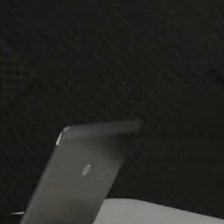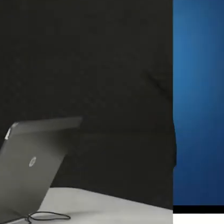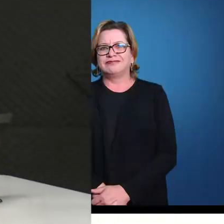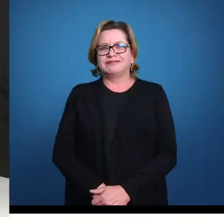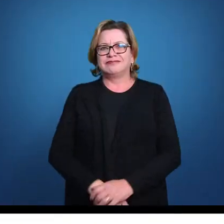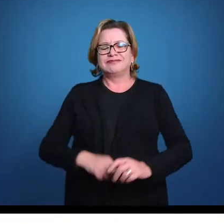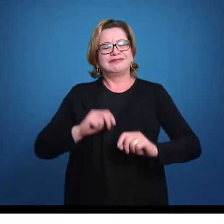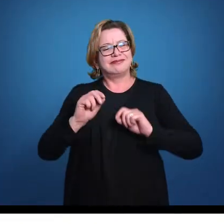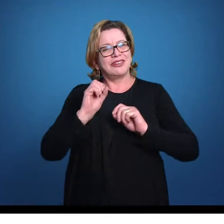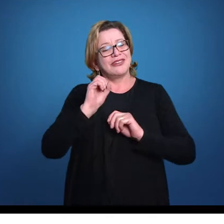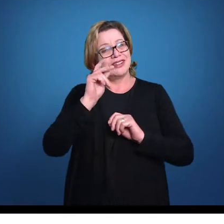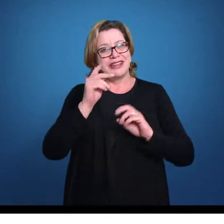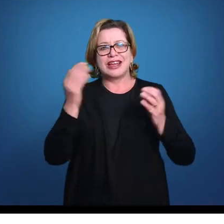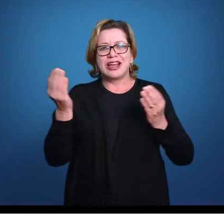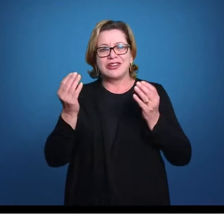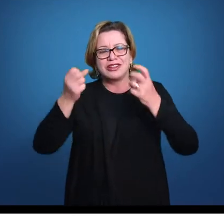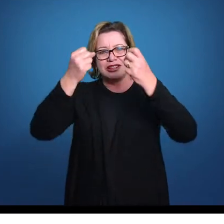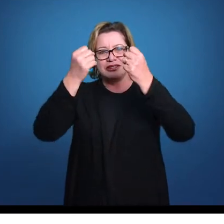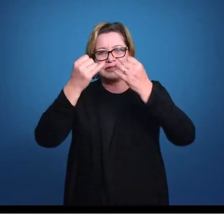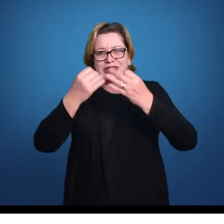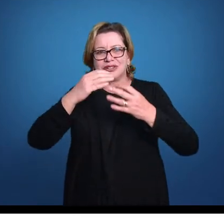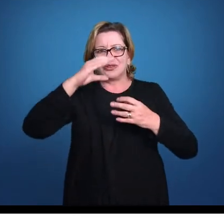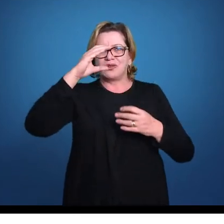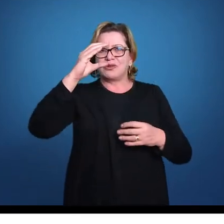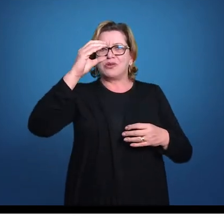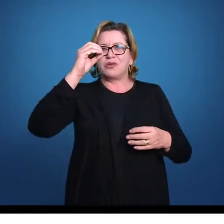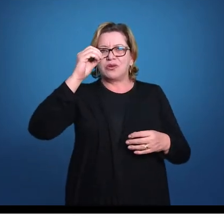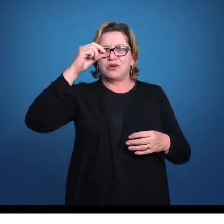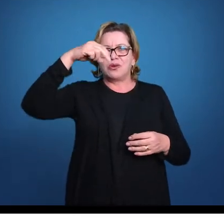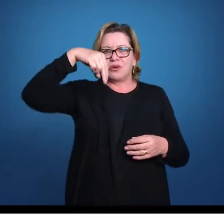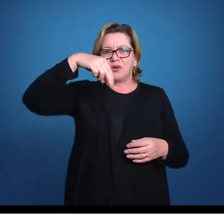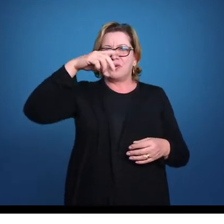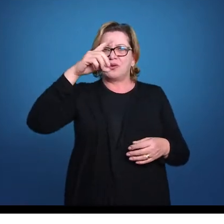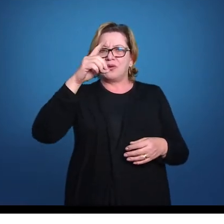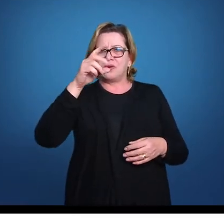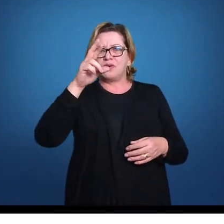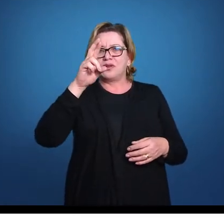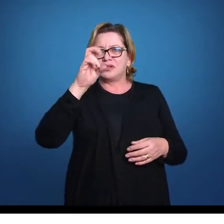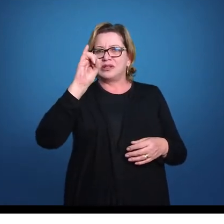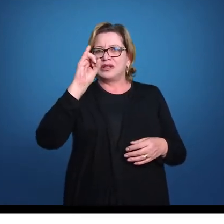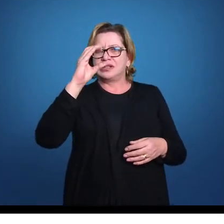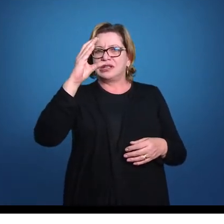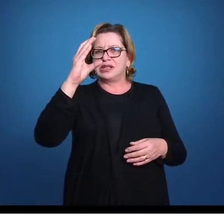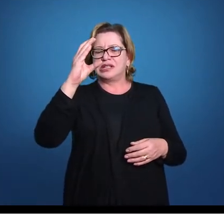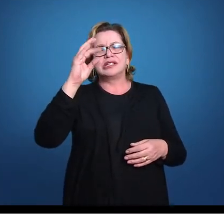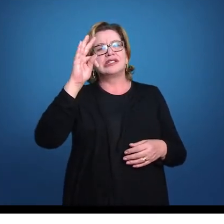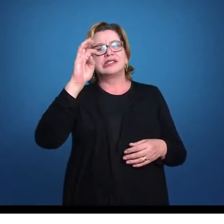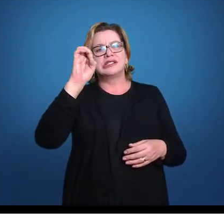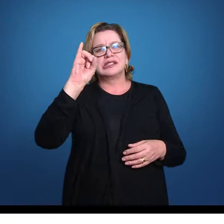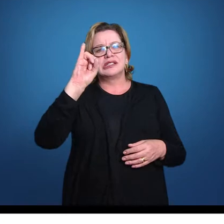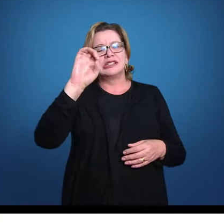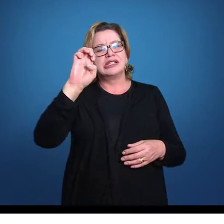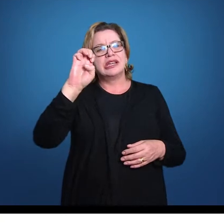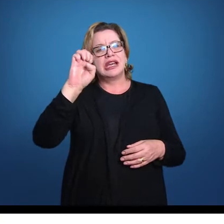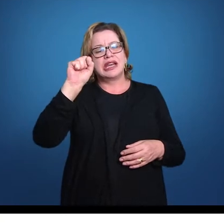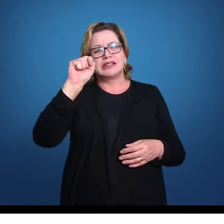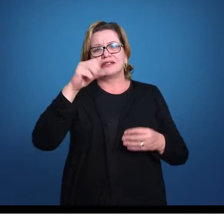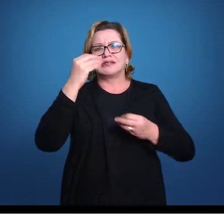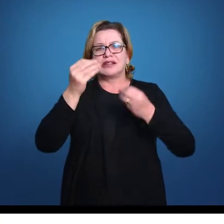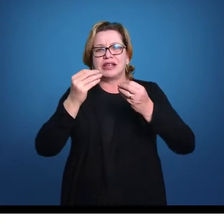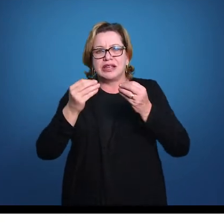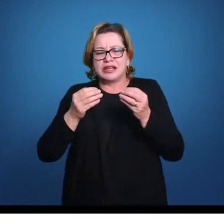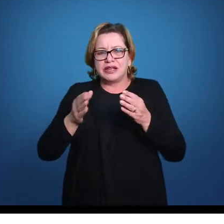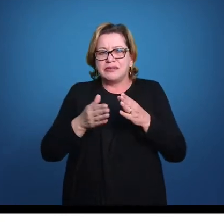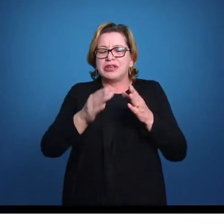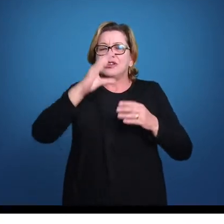Ok pessoal, falando agora sobre os condrictes, o nome dos condrictes são os peixes cartilaginosos.